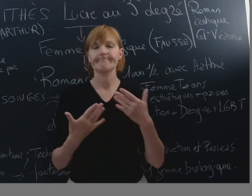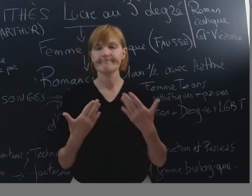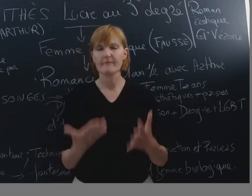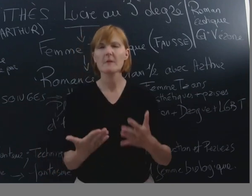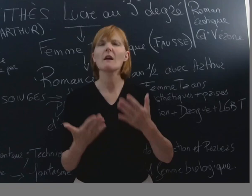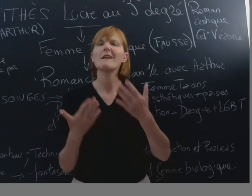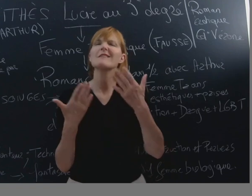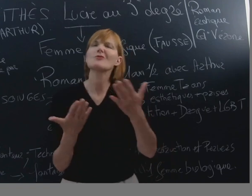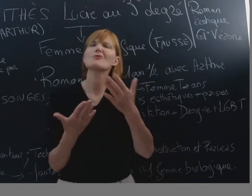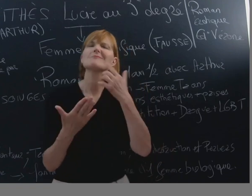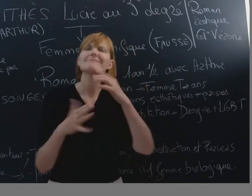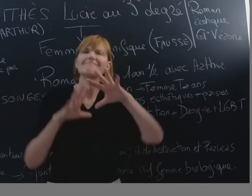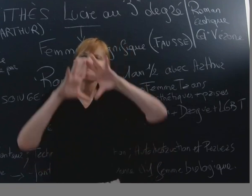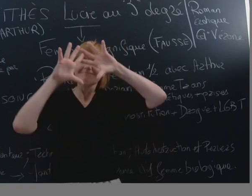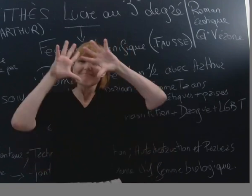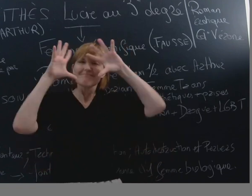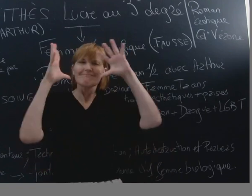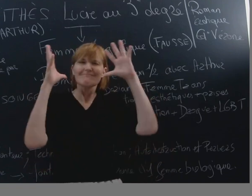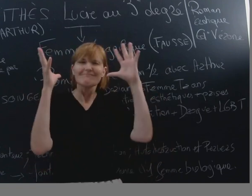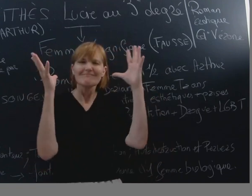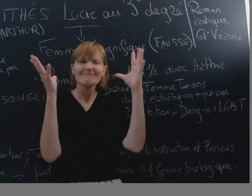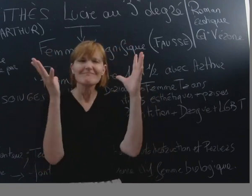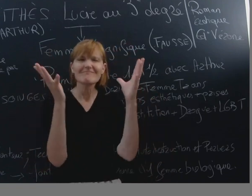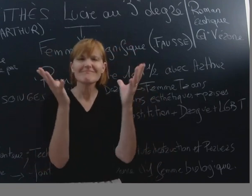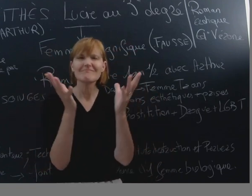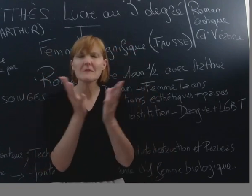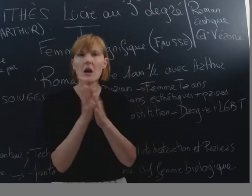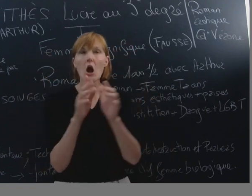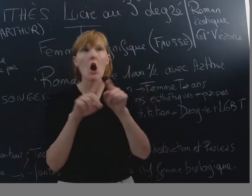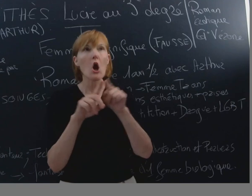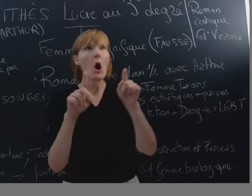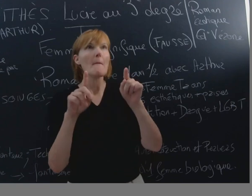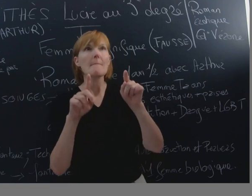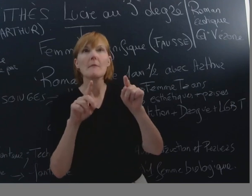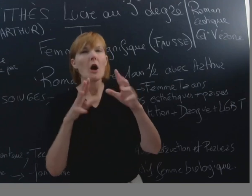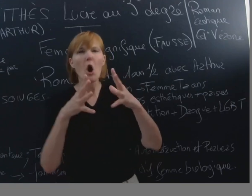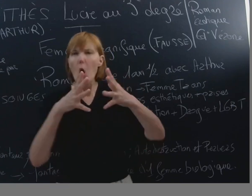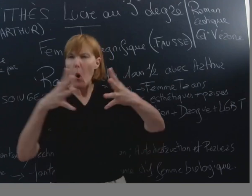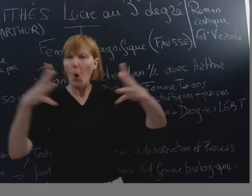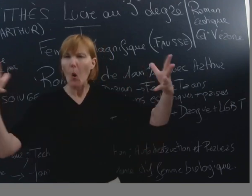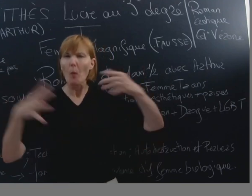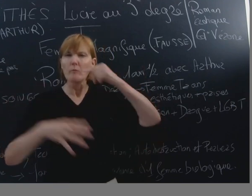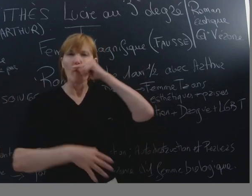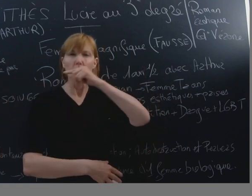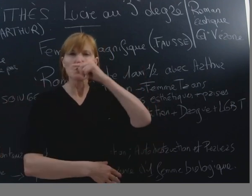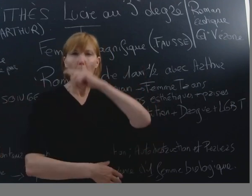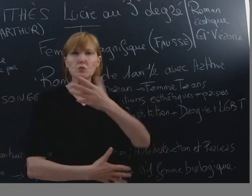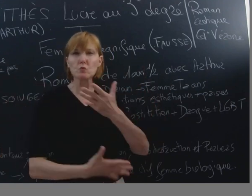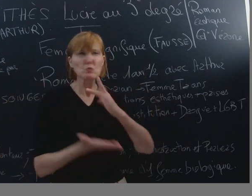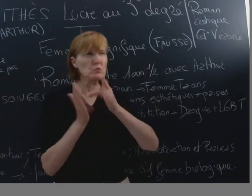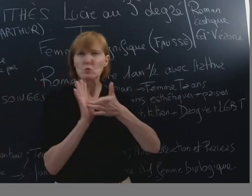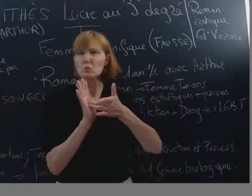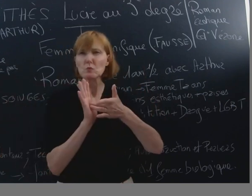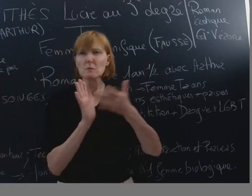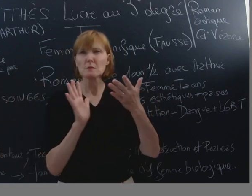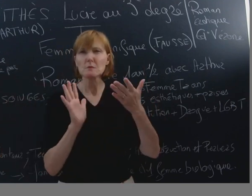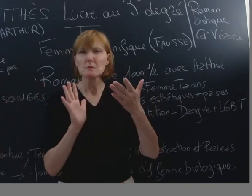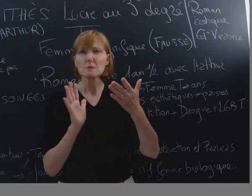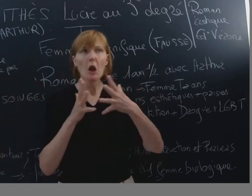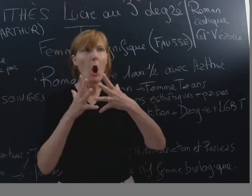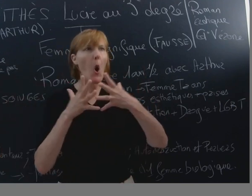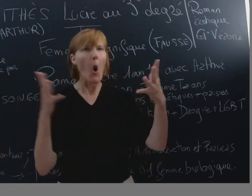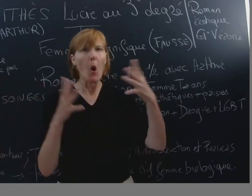transformation corporelle donc tout cela c'est comme un énorme mensonge